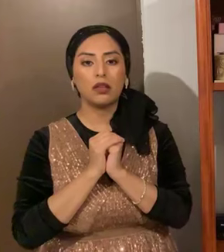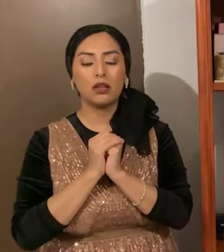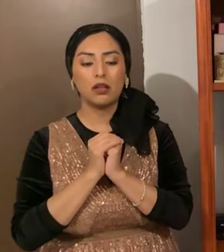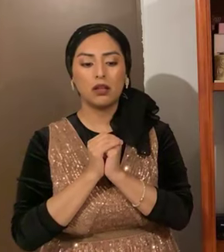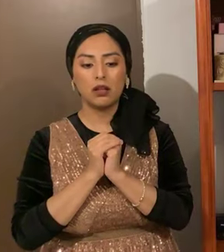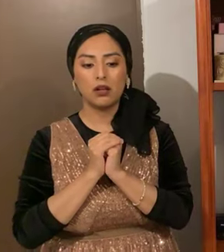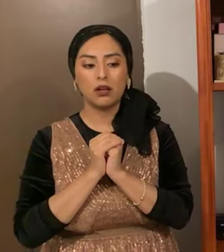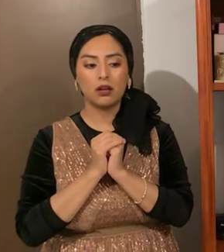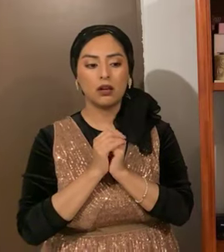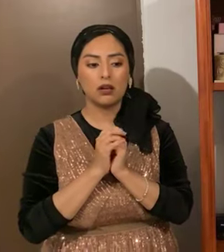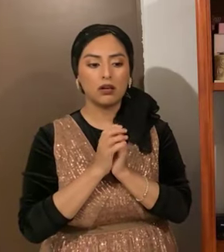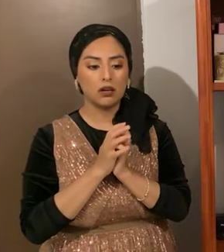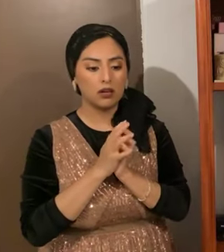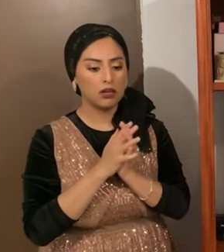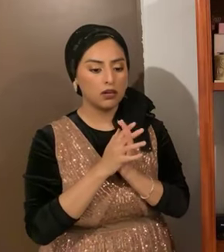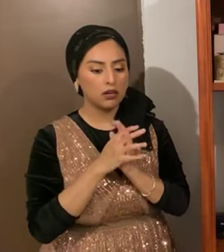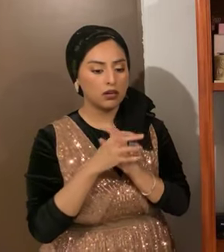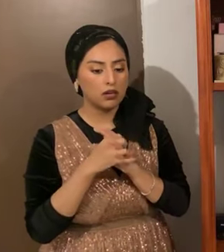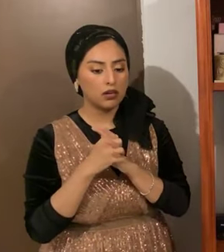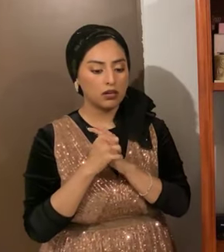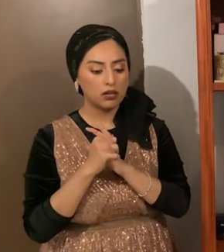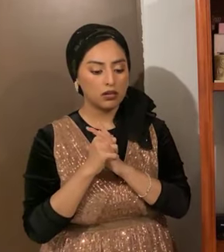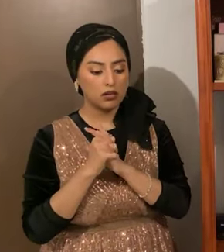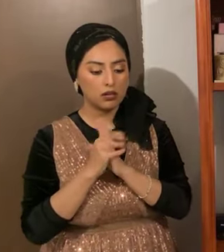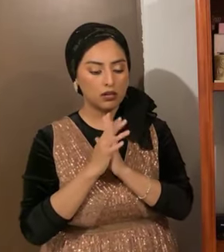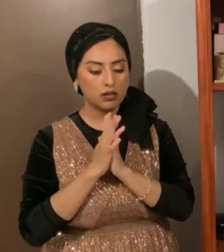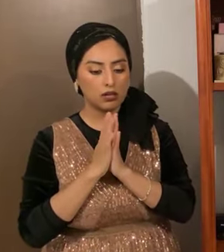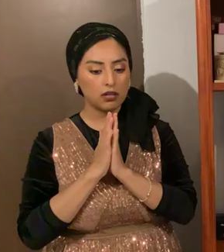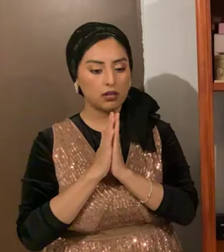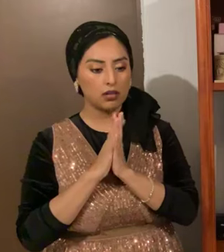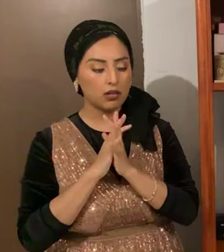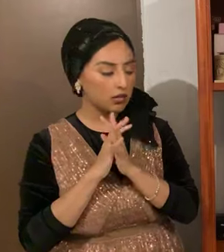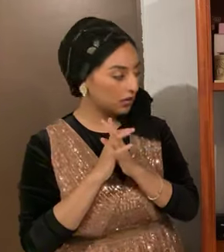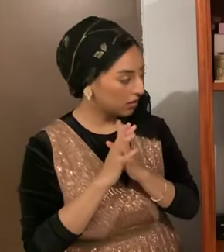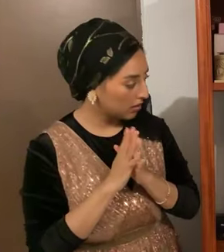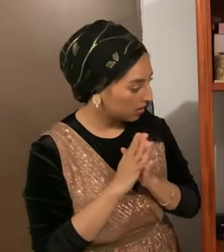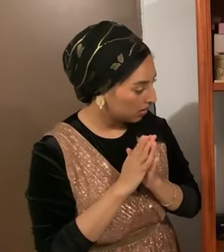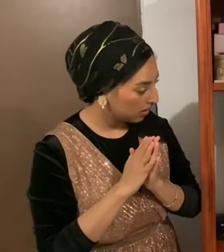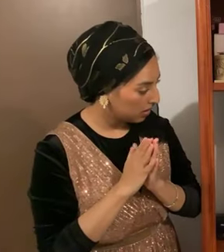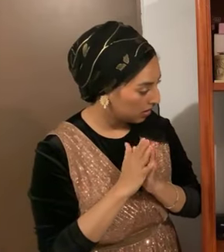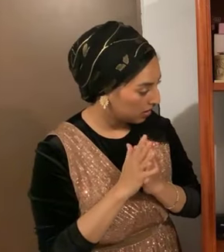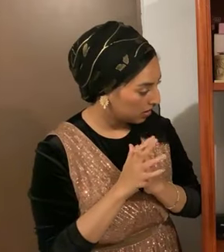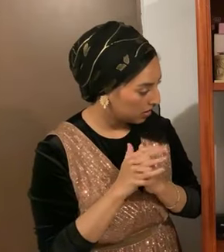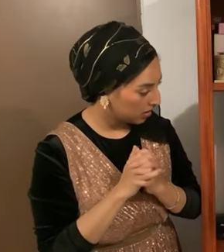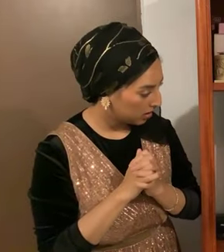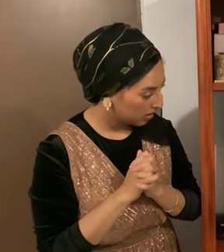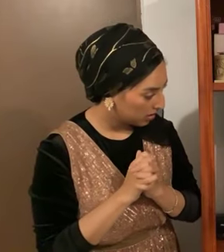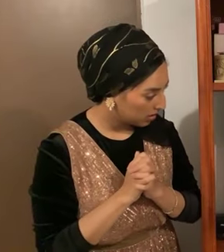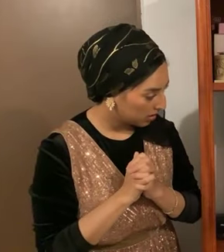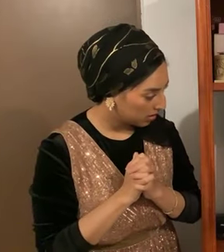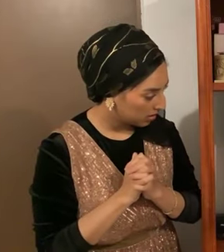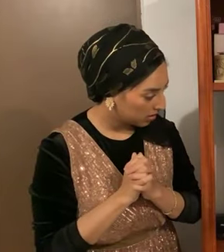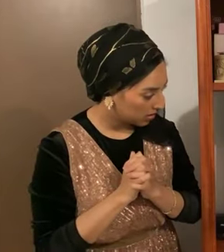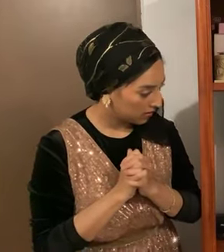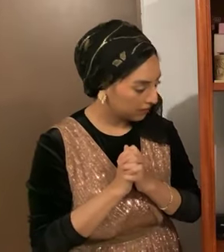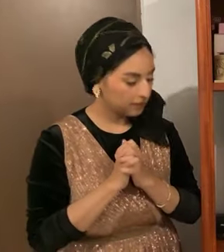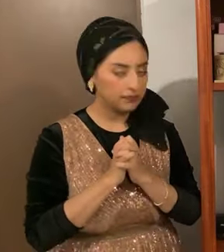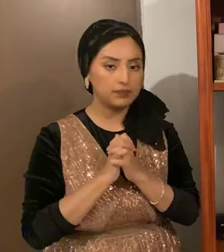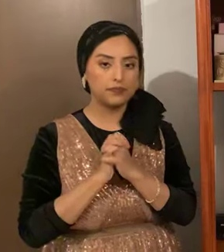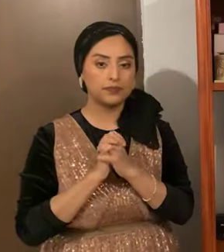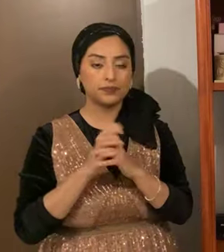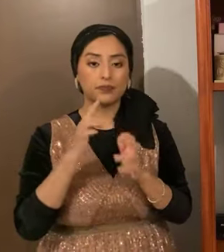Él operará una transmisión de onda silenciosa durante el Shabbat de este fin de semana debido a las tensiones